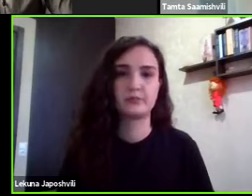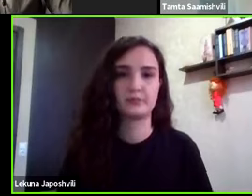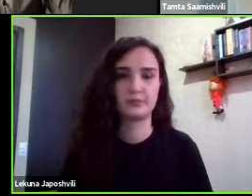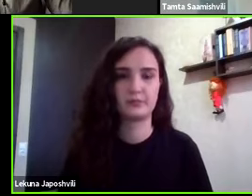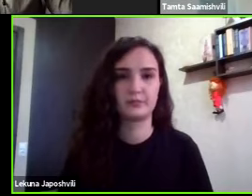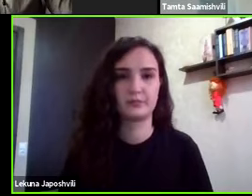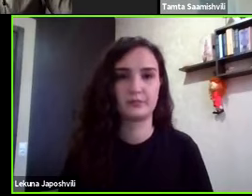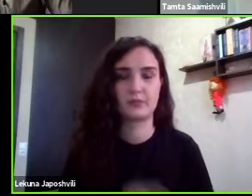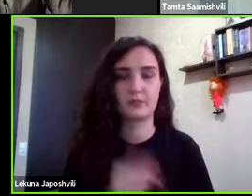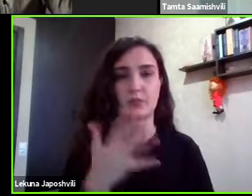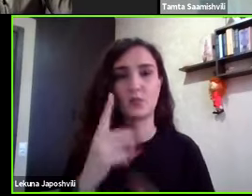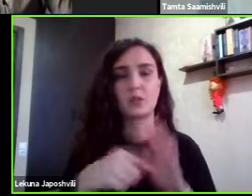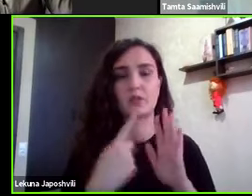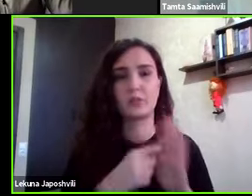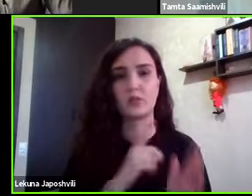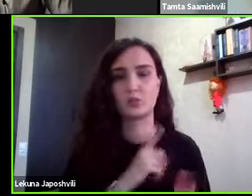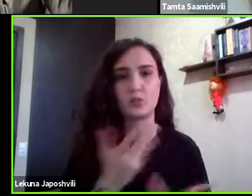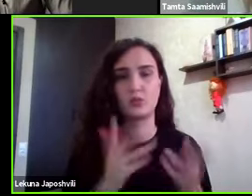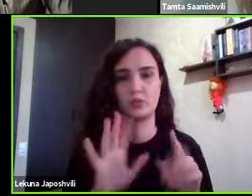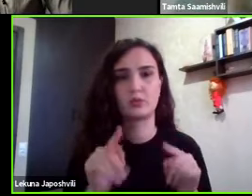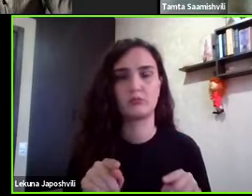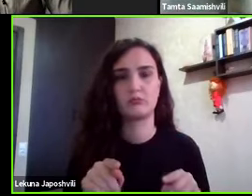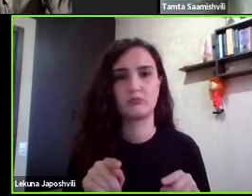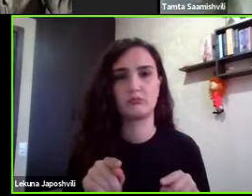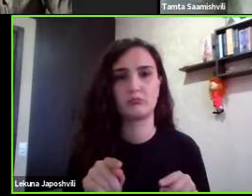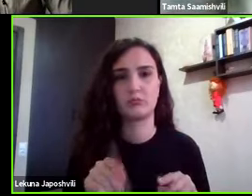თამთა თუ არის კითხვები, დავალოდები თუ არა და